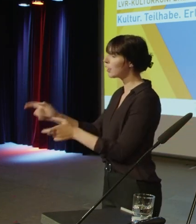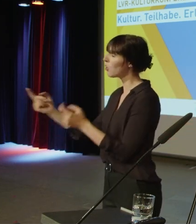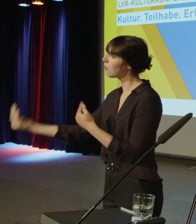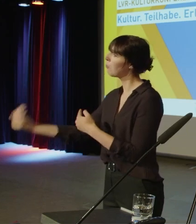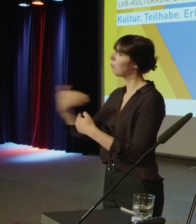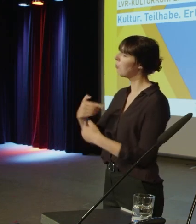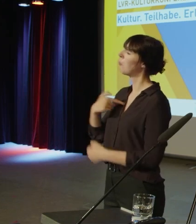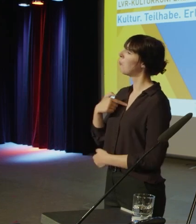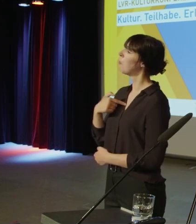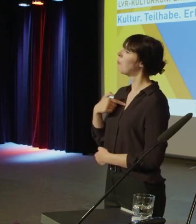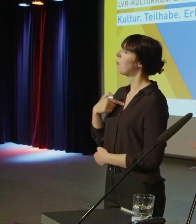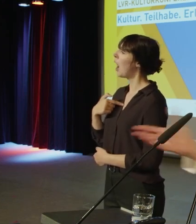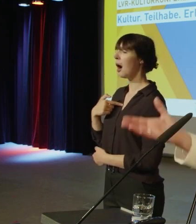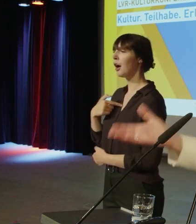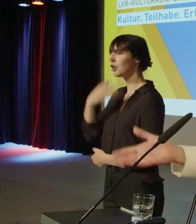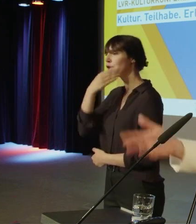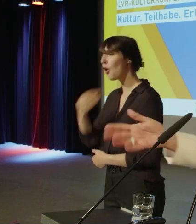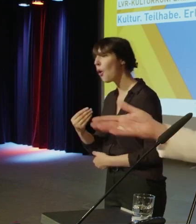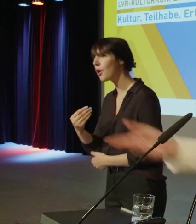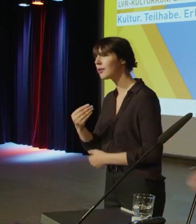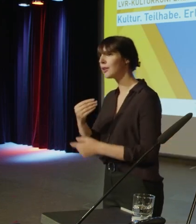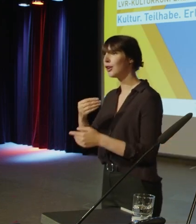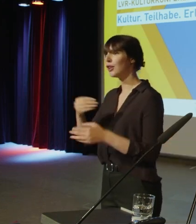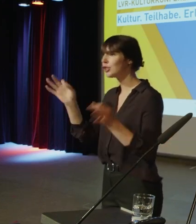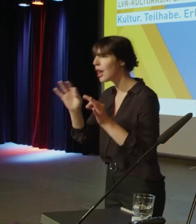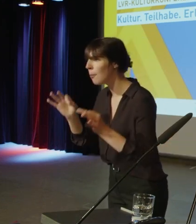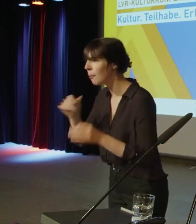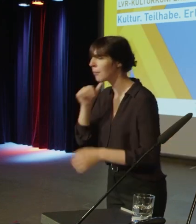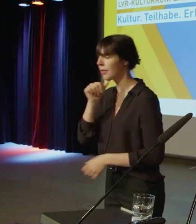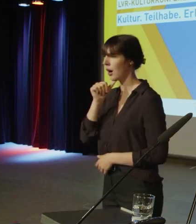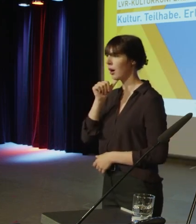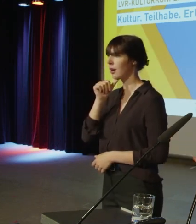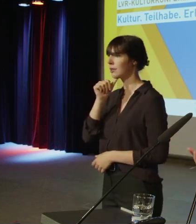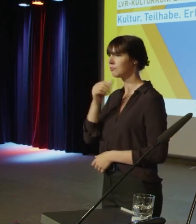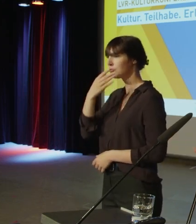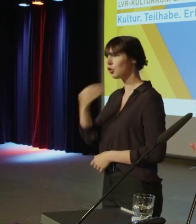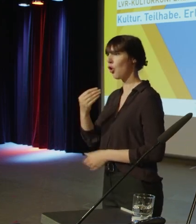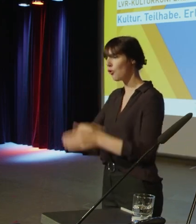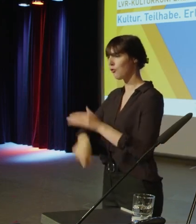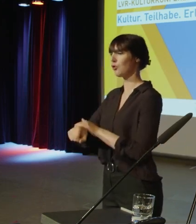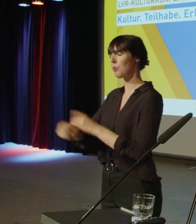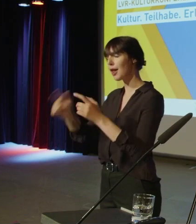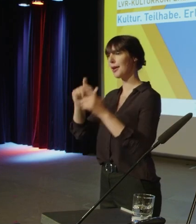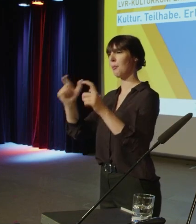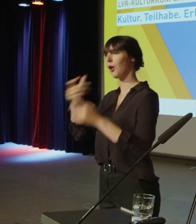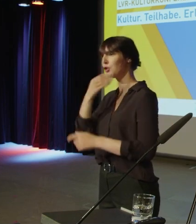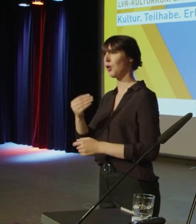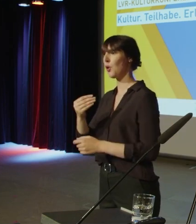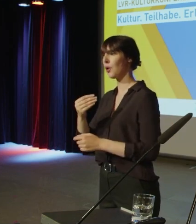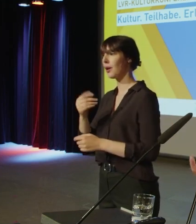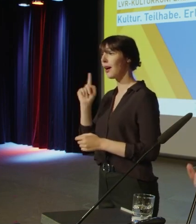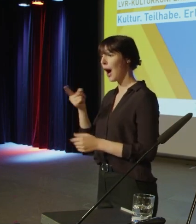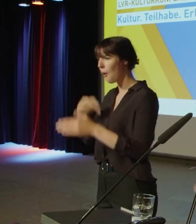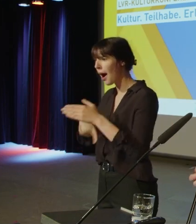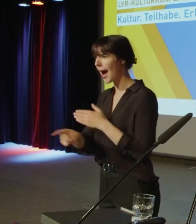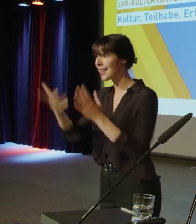nicht so schlimm. Es war ja, also ne, das mit den Codes, was Sie vorhin angesprochen haben, ist ja völlig richtig. Das war ja, hatte gar keine Einlasskontrolle stattgefunden. Es war